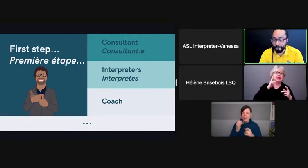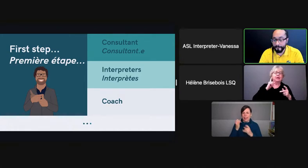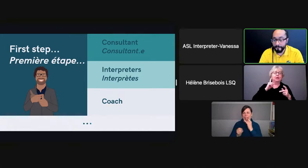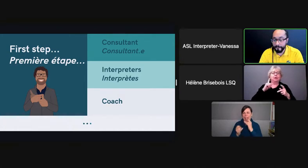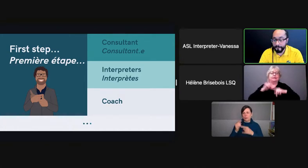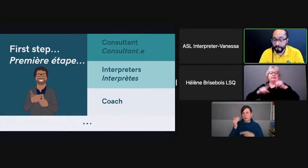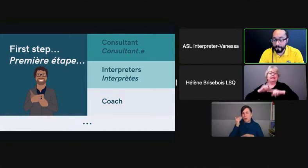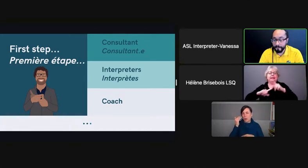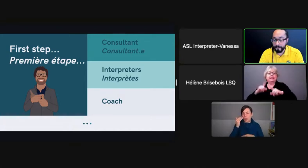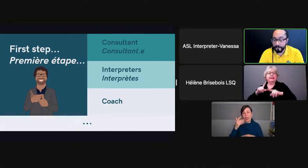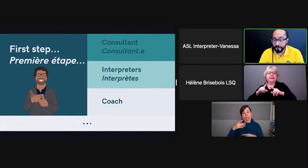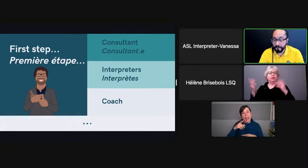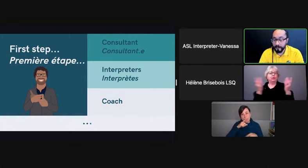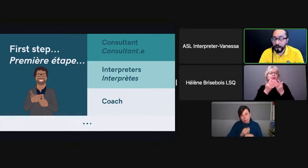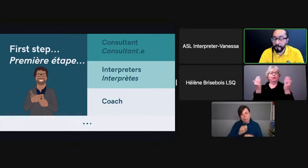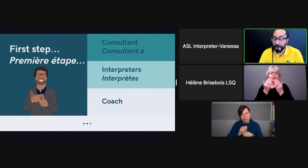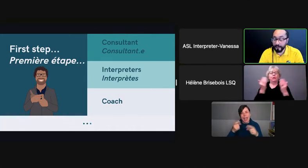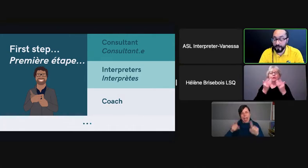pour que tout soit équitable.